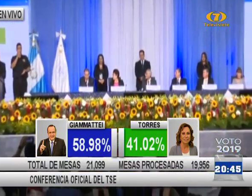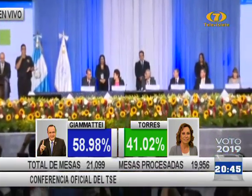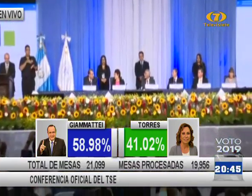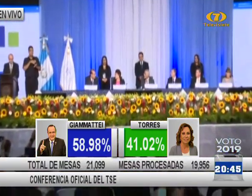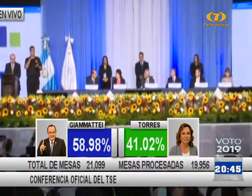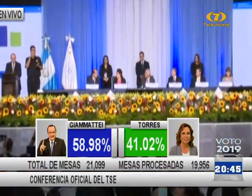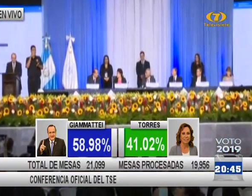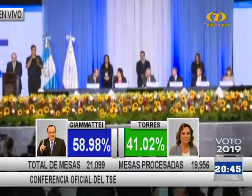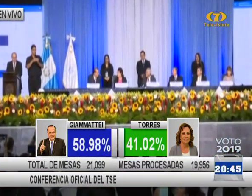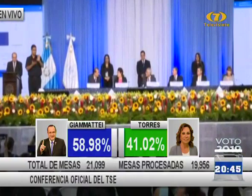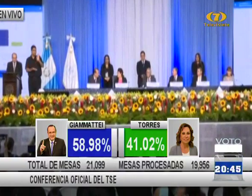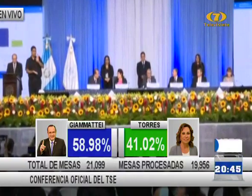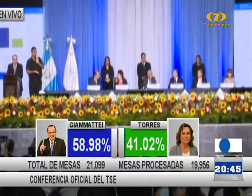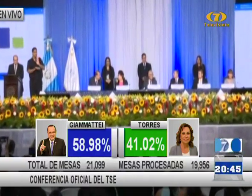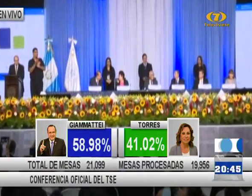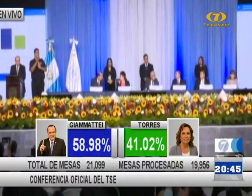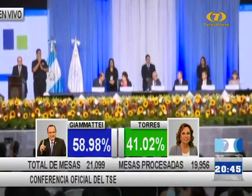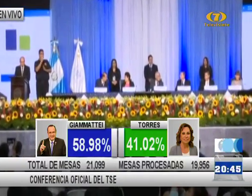1.856.397, equivalente al